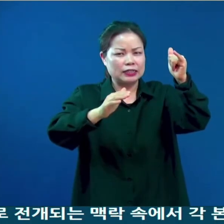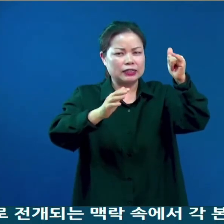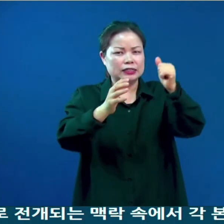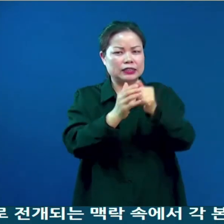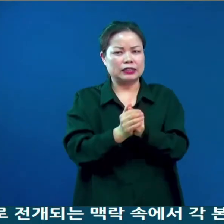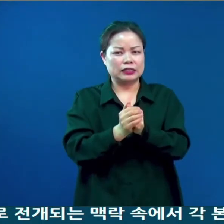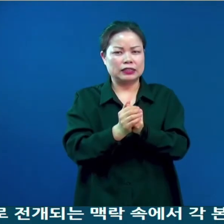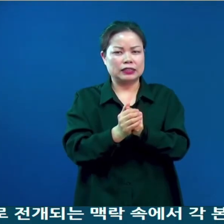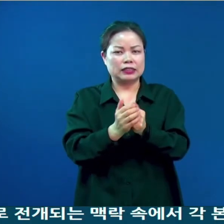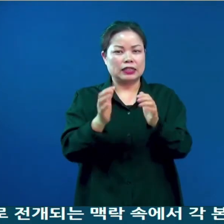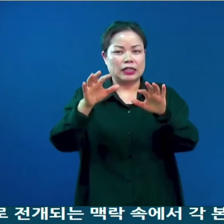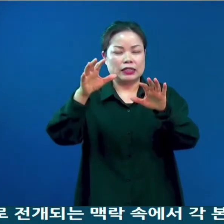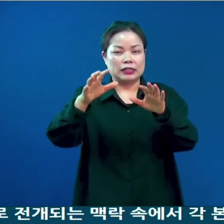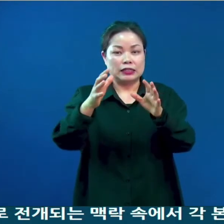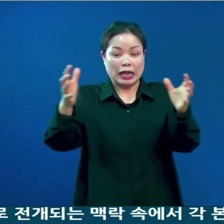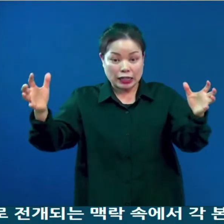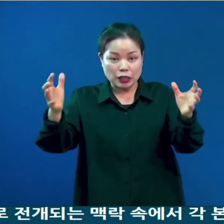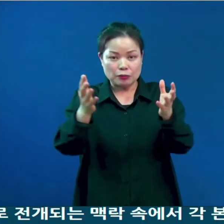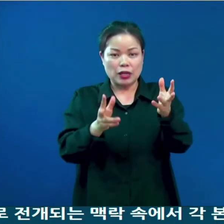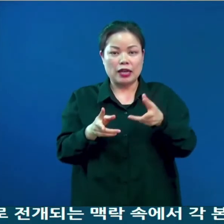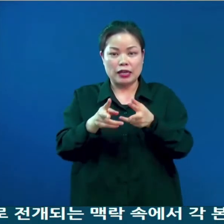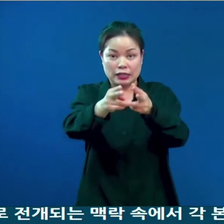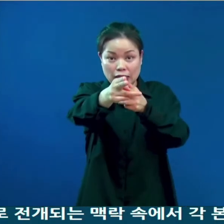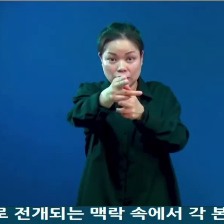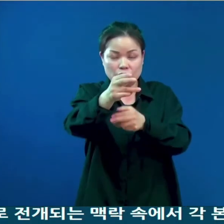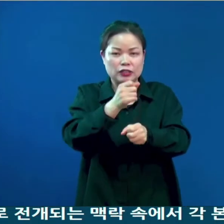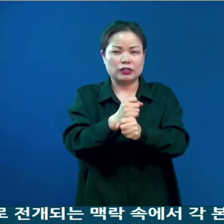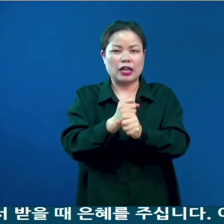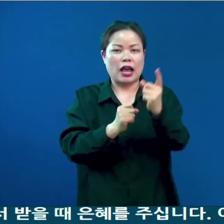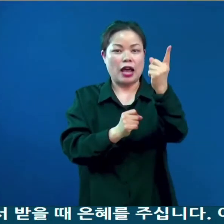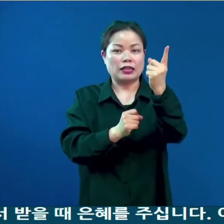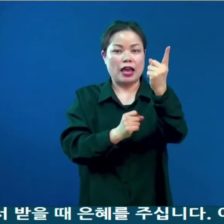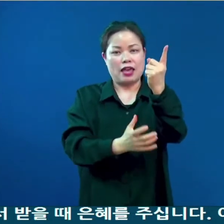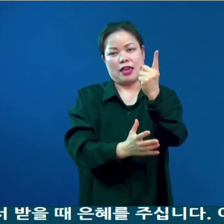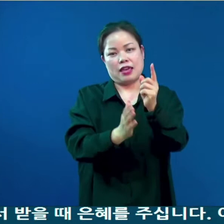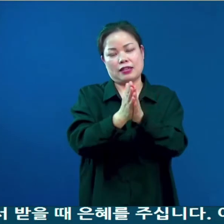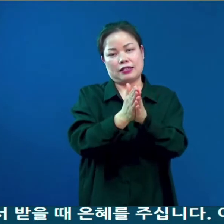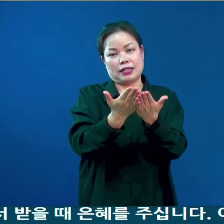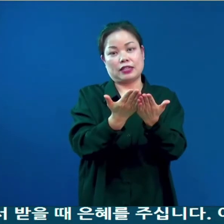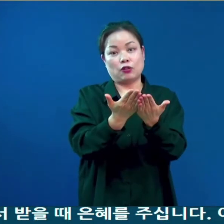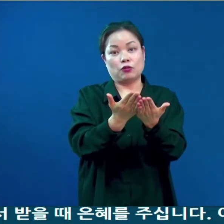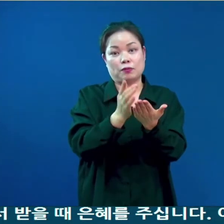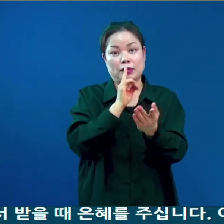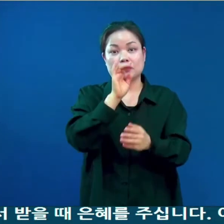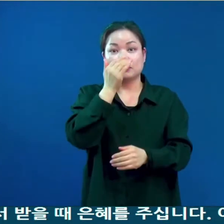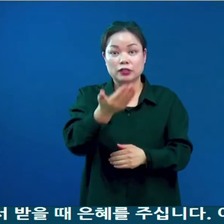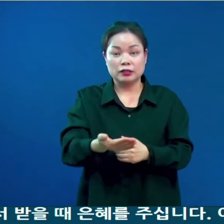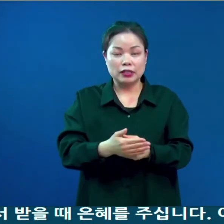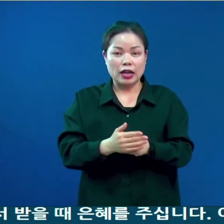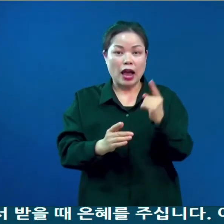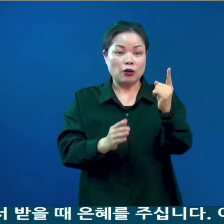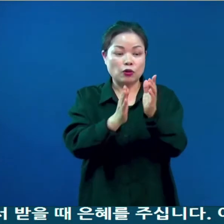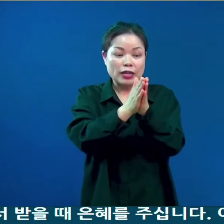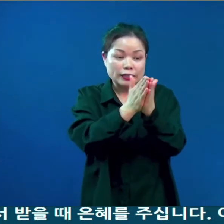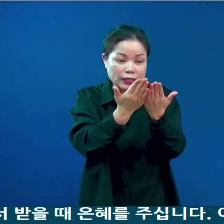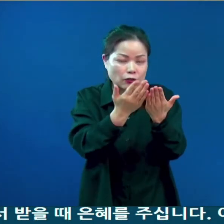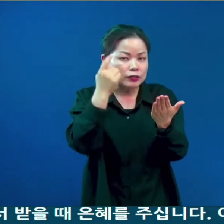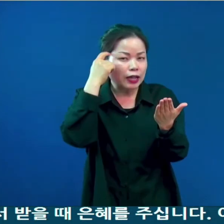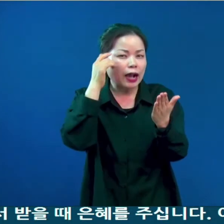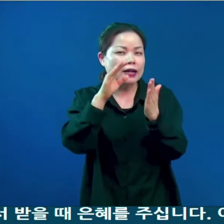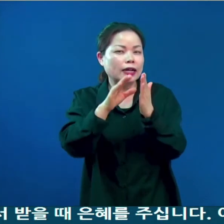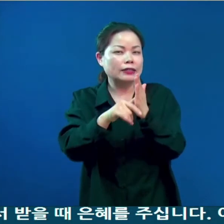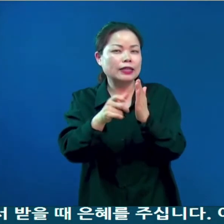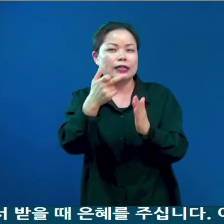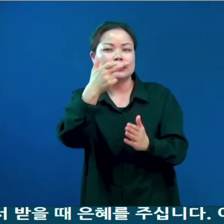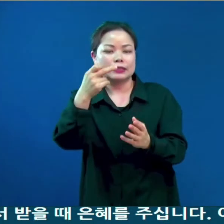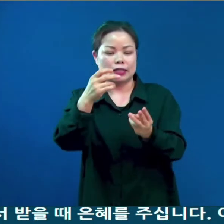때문에 나누어진 것이지 사실은 한 권의 책이라고 보시면 됩니다. 그래서 역대기를 한 권의 책으로 보실 때